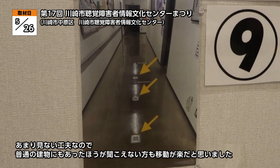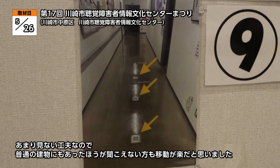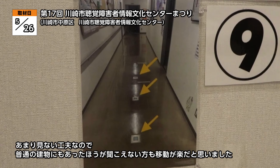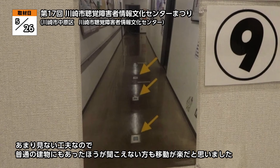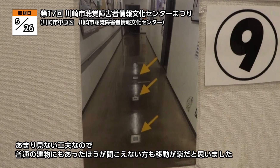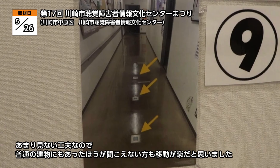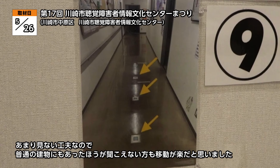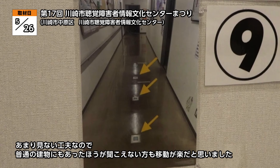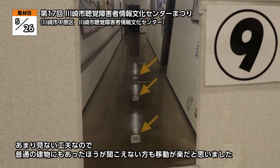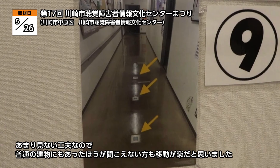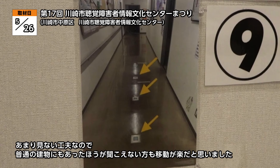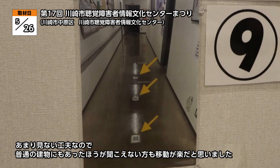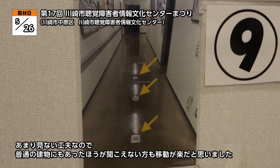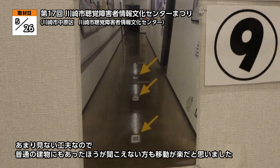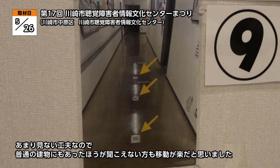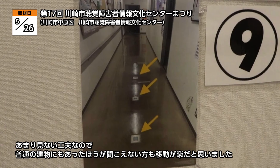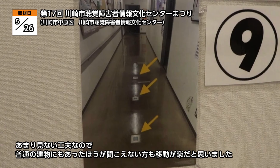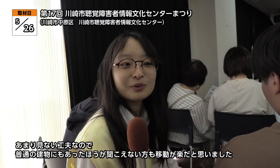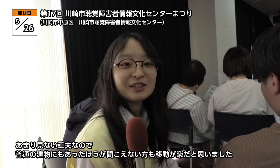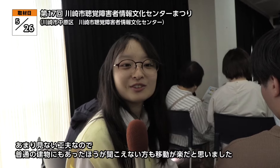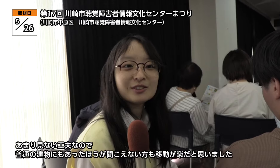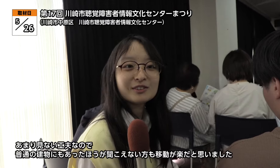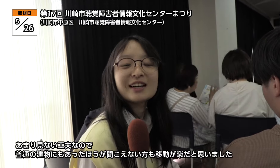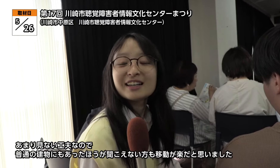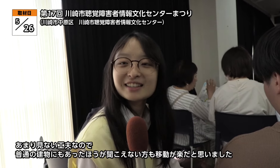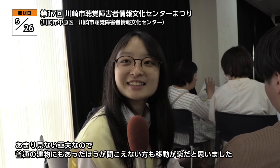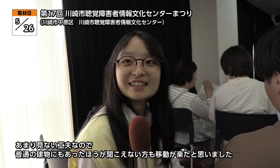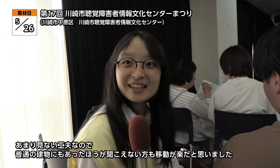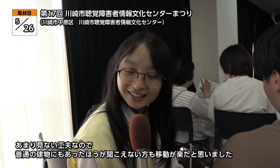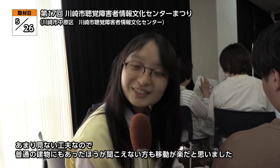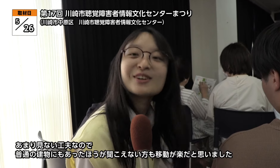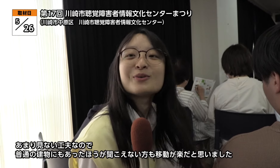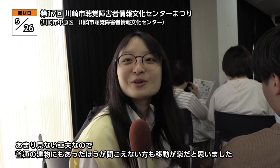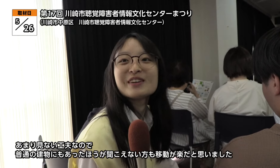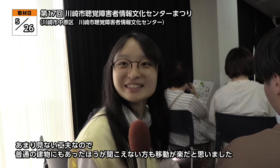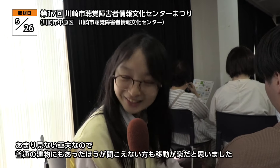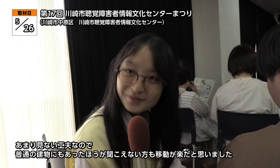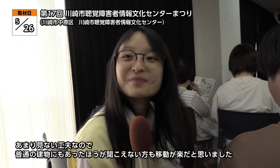耳が聞こえない方とかも移動とか楽なんじゃないかなと思いました。